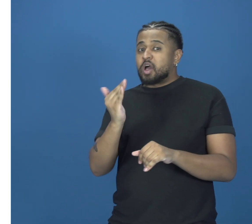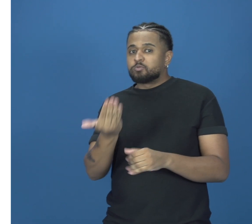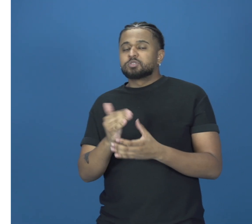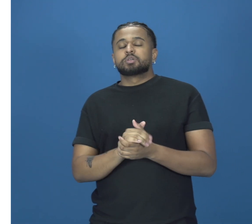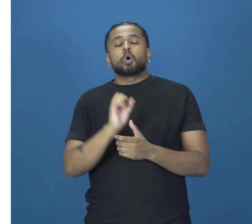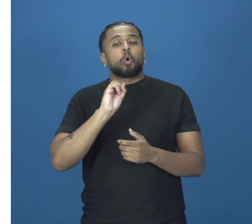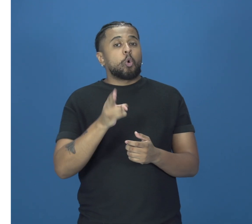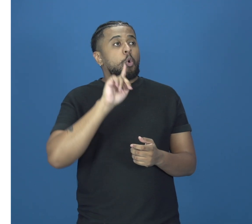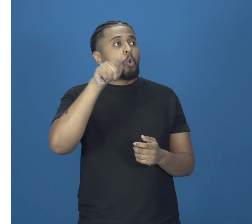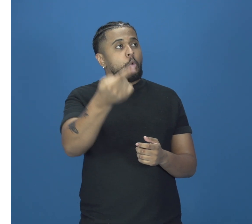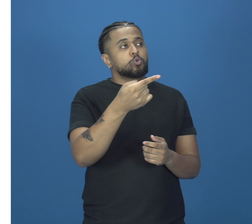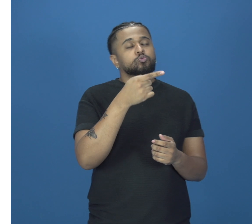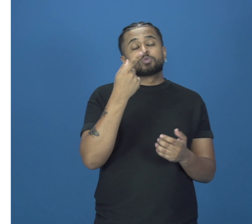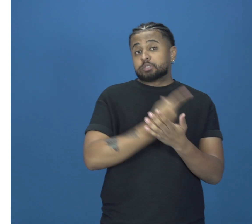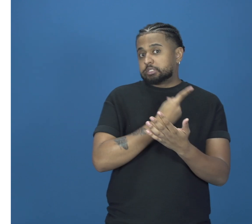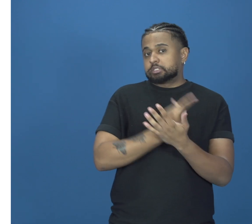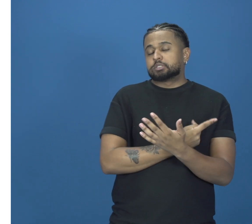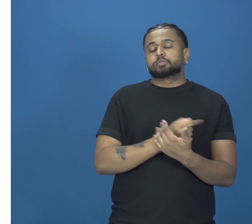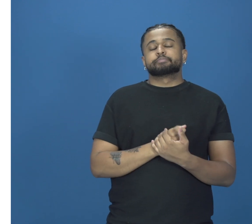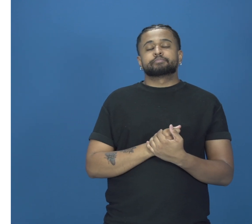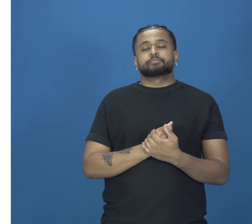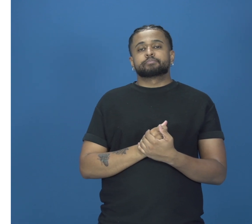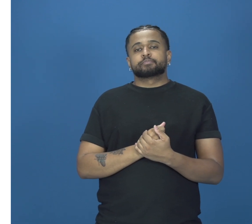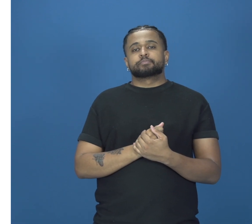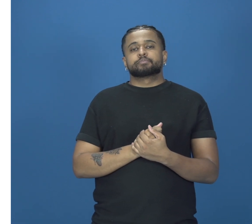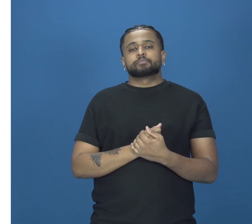falsas ou outros meios ilícitos.